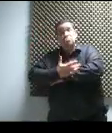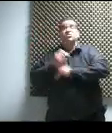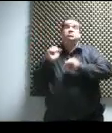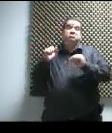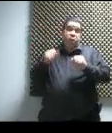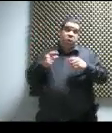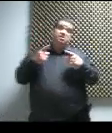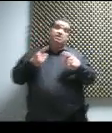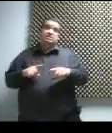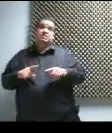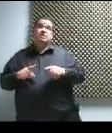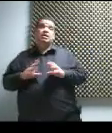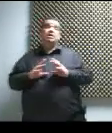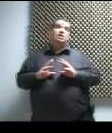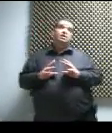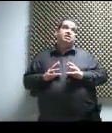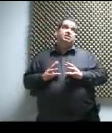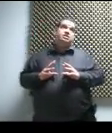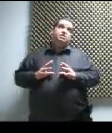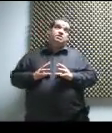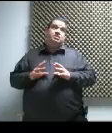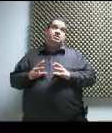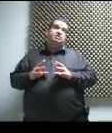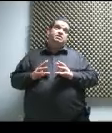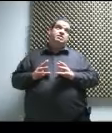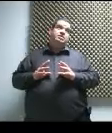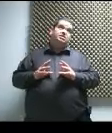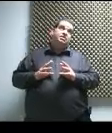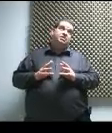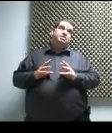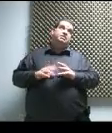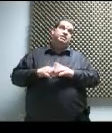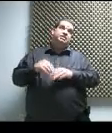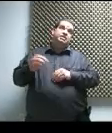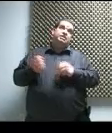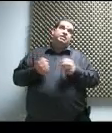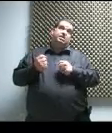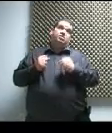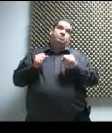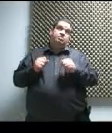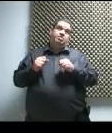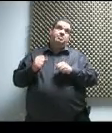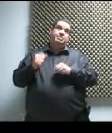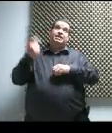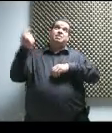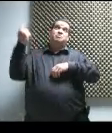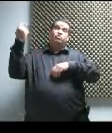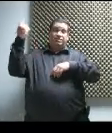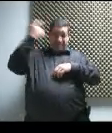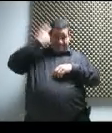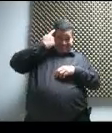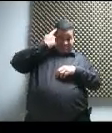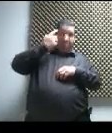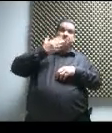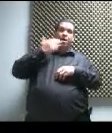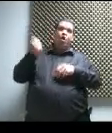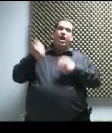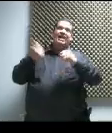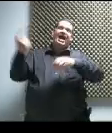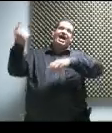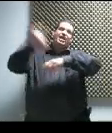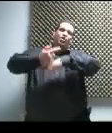cenáforo... Para el que no sea en un área que... Bueno, si te sales del carro, el poste probablemente te caiga encima. Así que es mejor que le caiga encima al carro